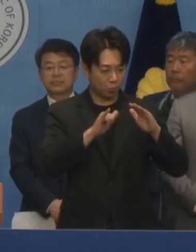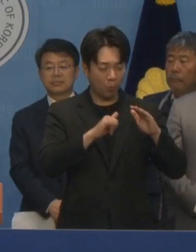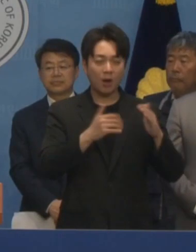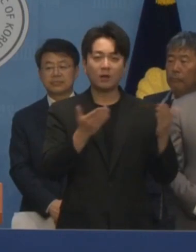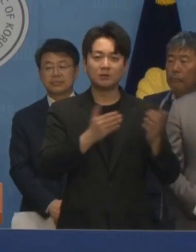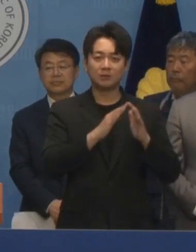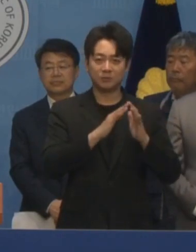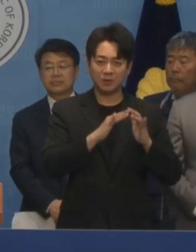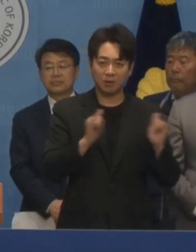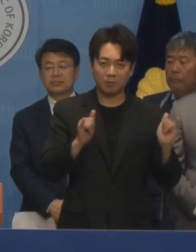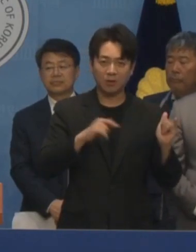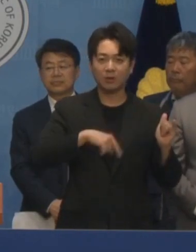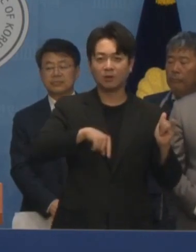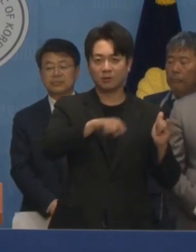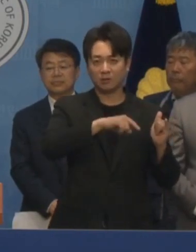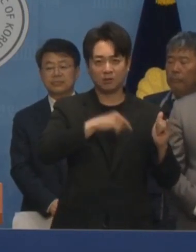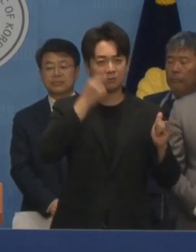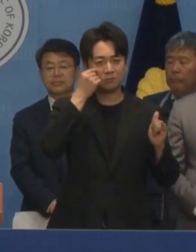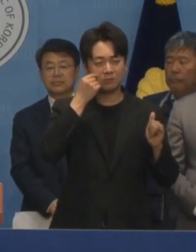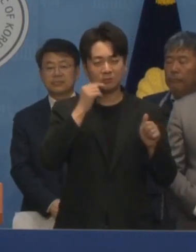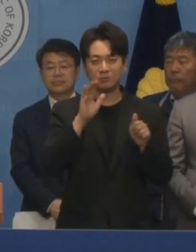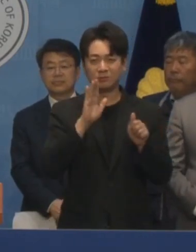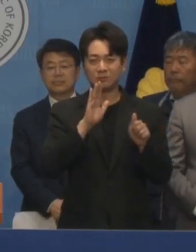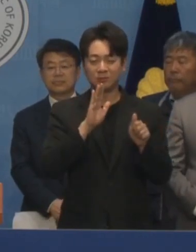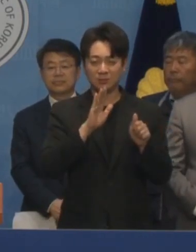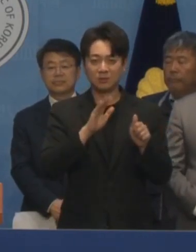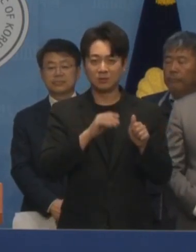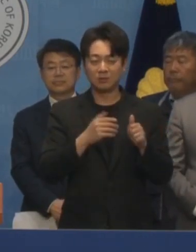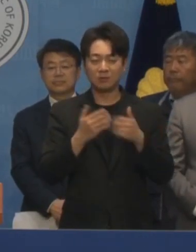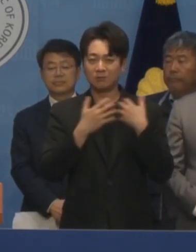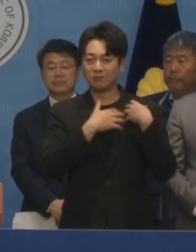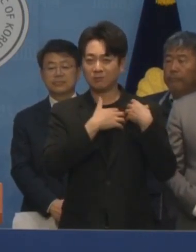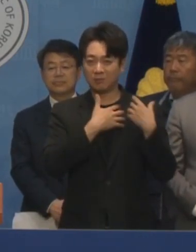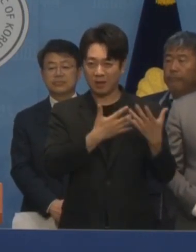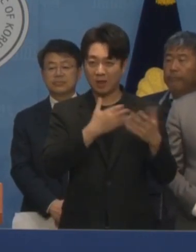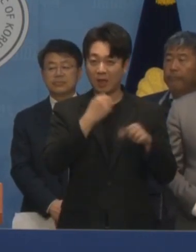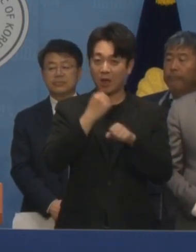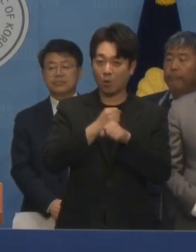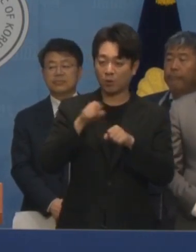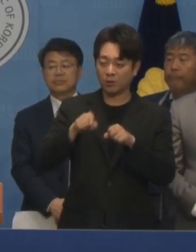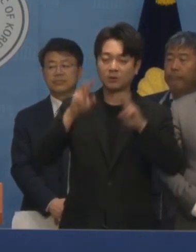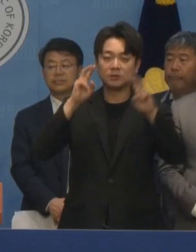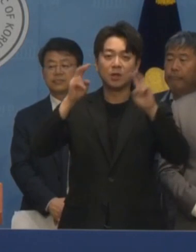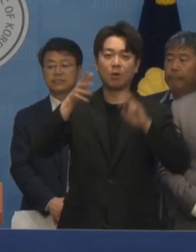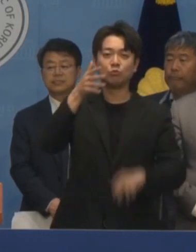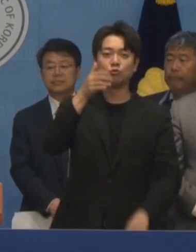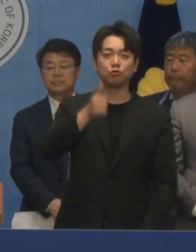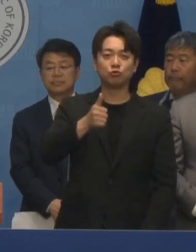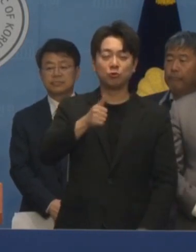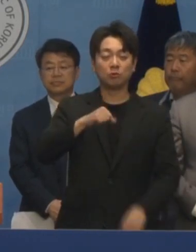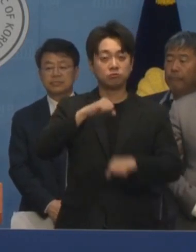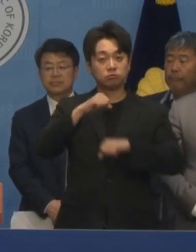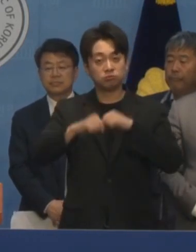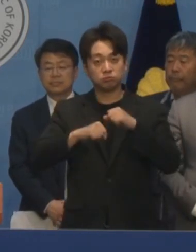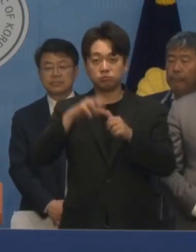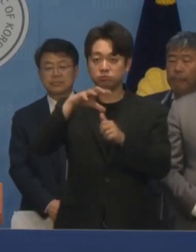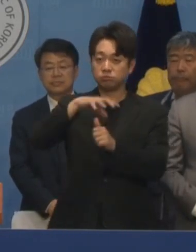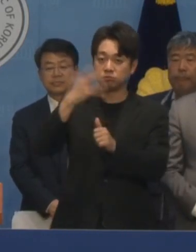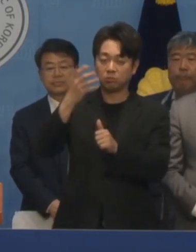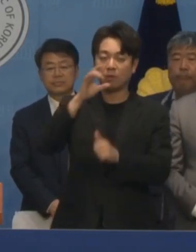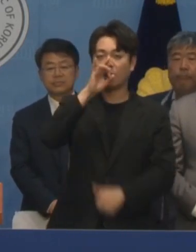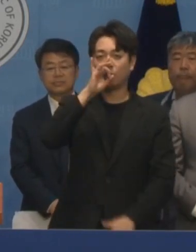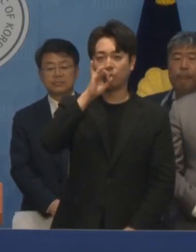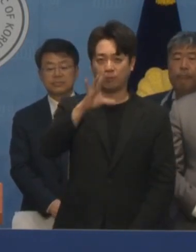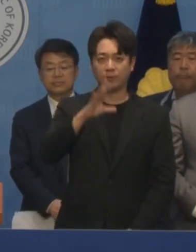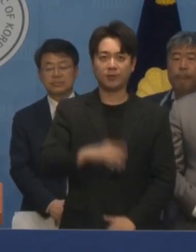울리는 부도덕한 악덕 기업주가 이 땅에서 활개치고 다니는 일이 있어서는 결코 안